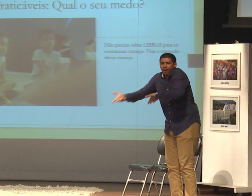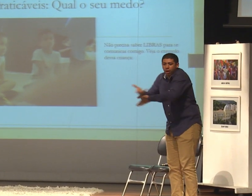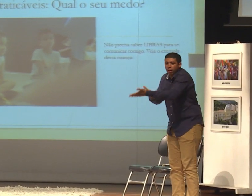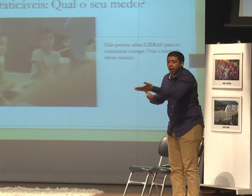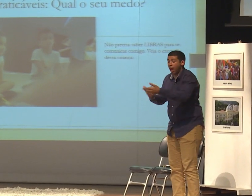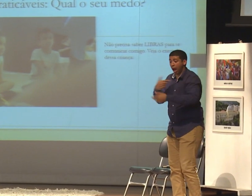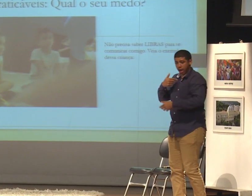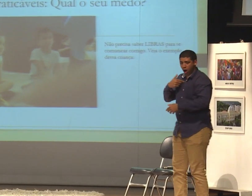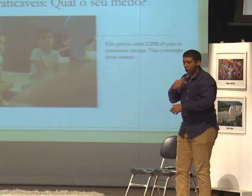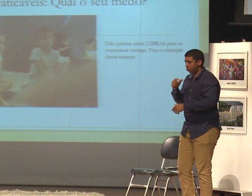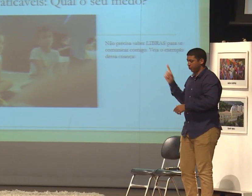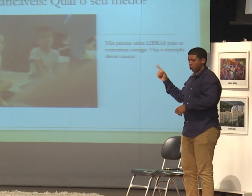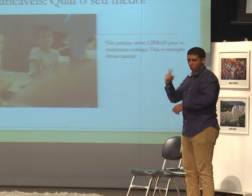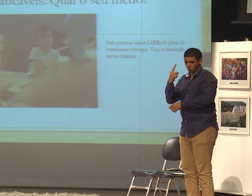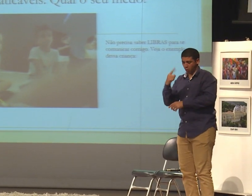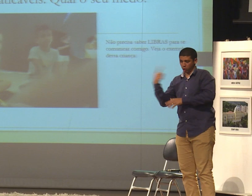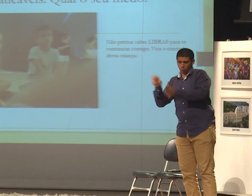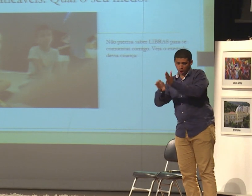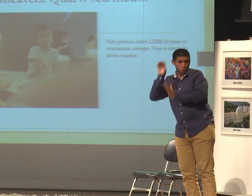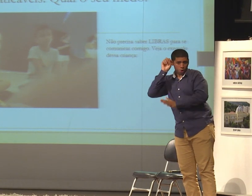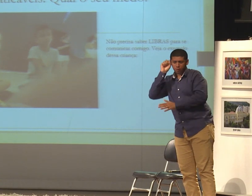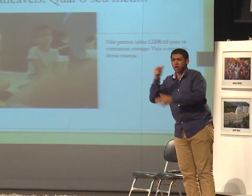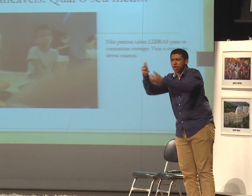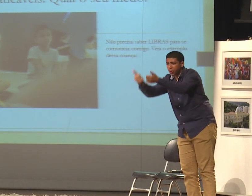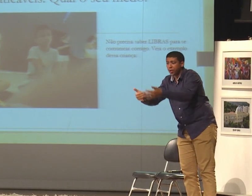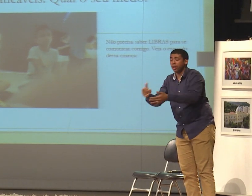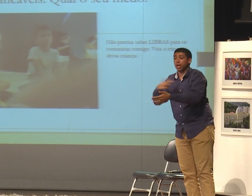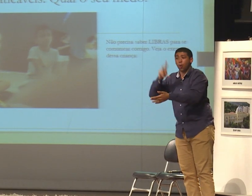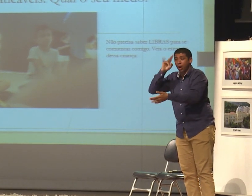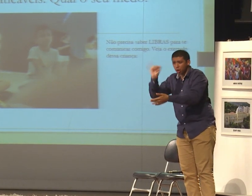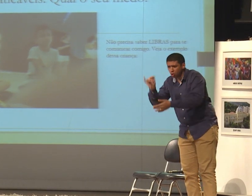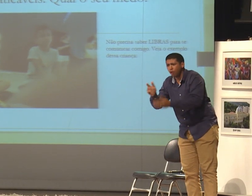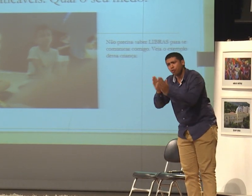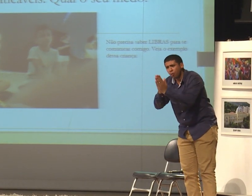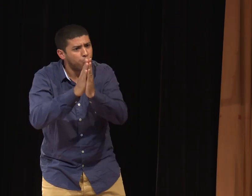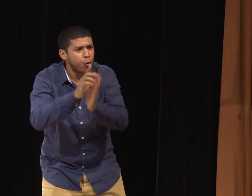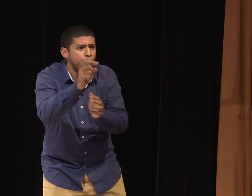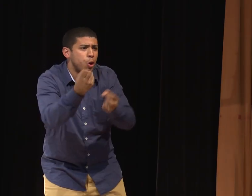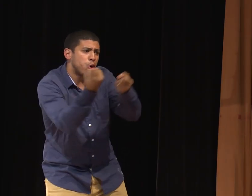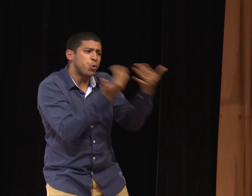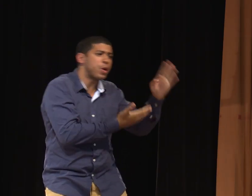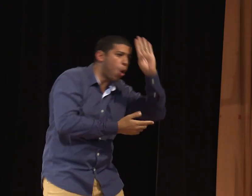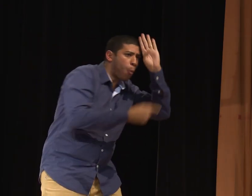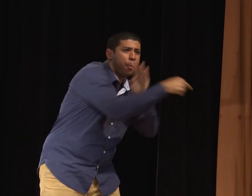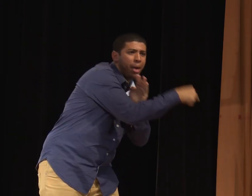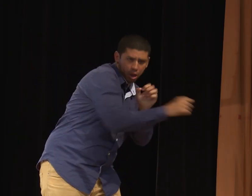natureza dela, ela consegue se expressar. E há essa troca. Então, o educador explica assim, conta a história, por favor, você